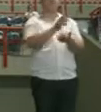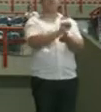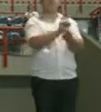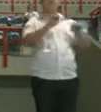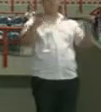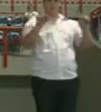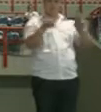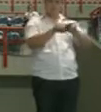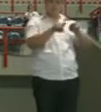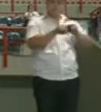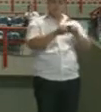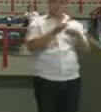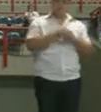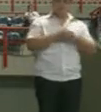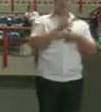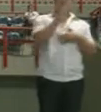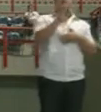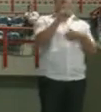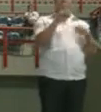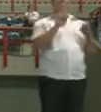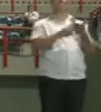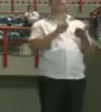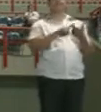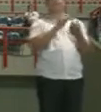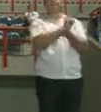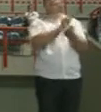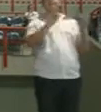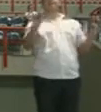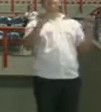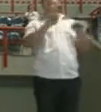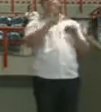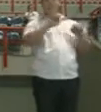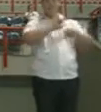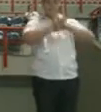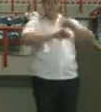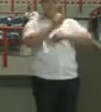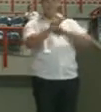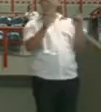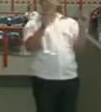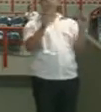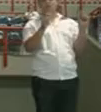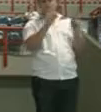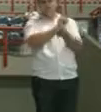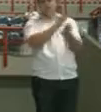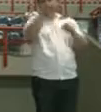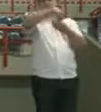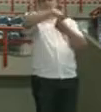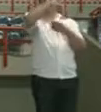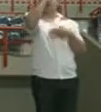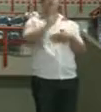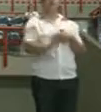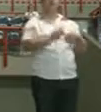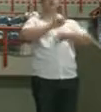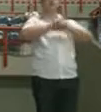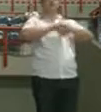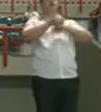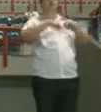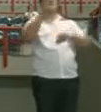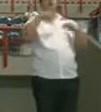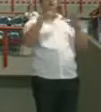negreiro. Ora, se vai acabar o tráfico negreiro, lógico que vai entrar poucos escravos no Brasil, e a tendência é que